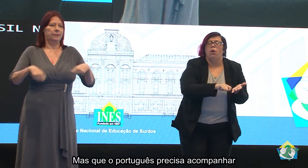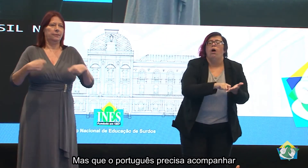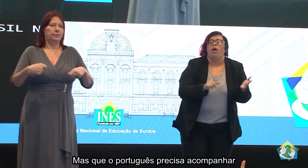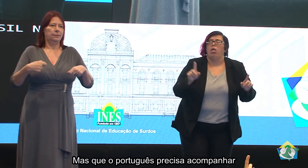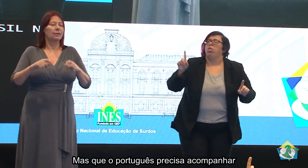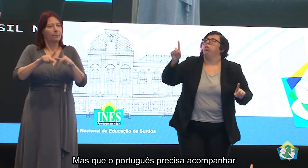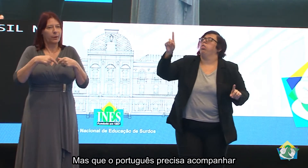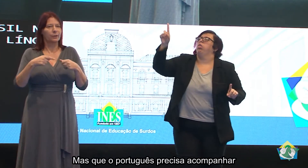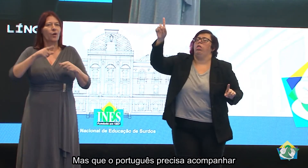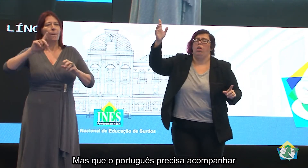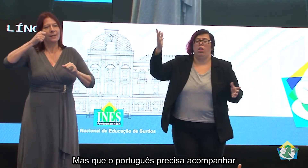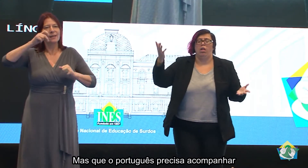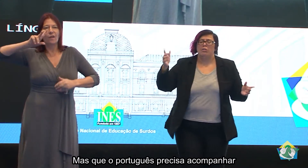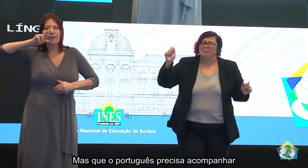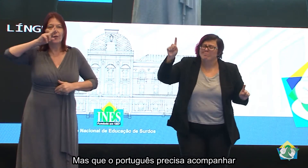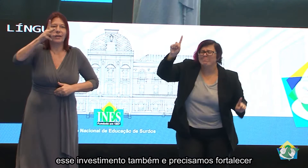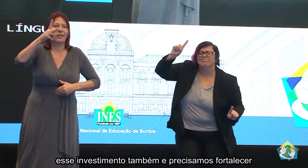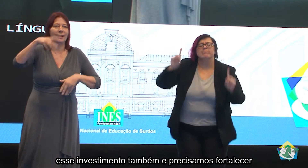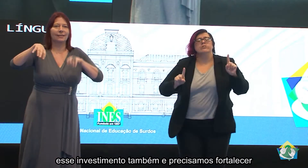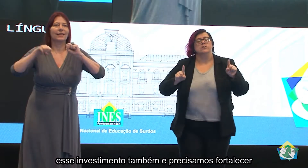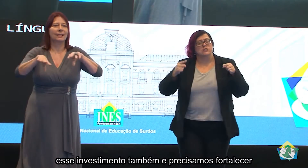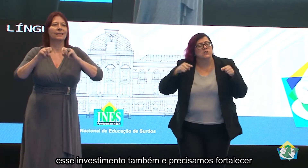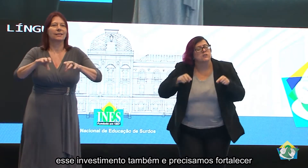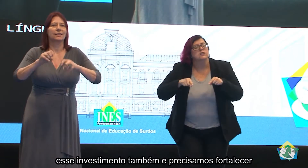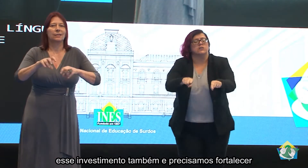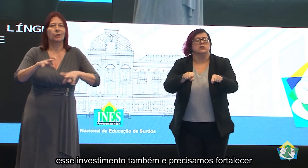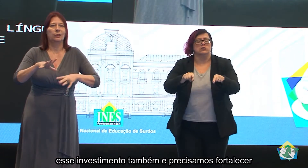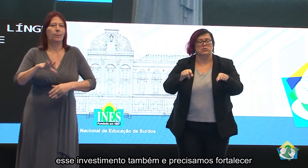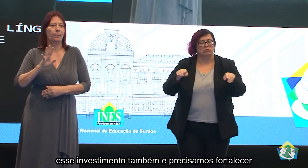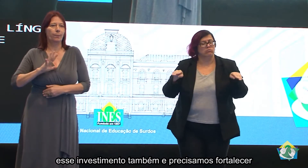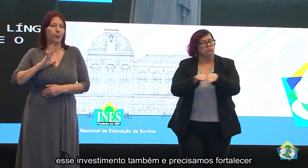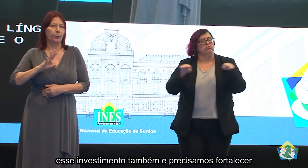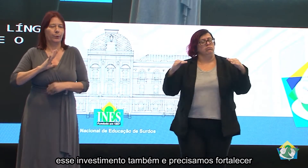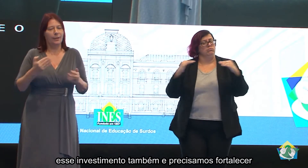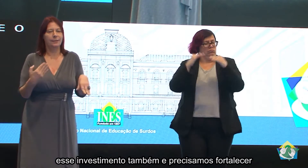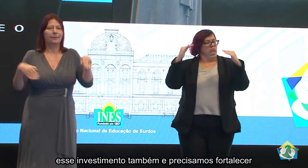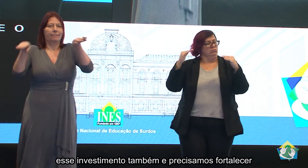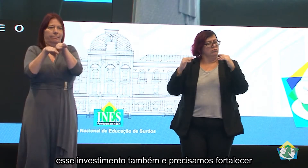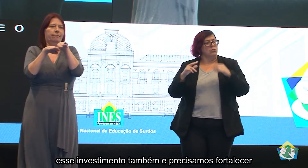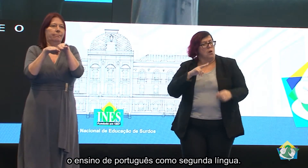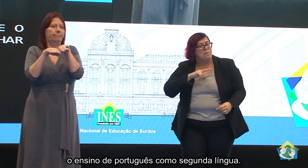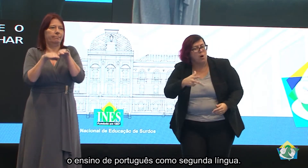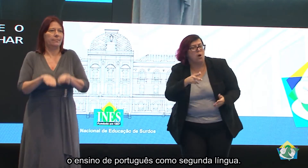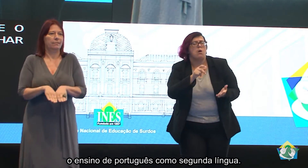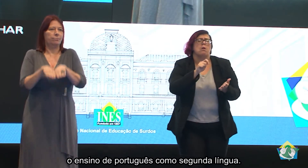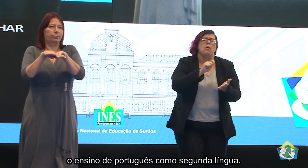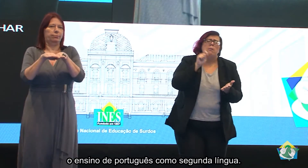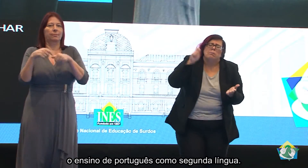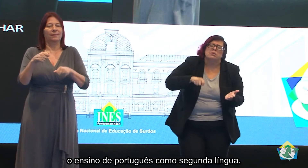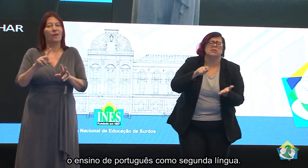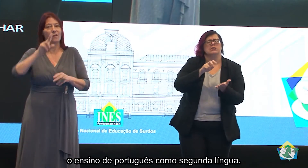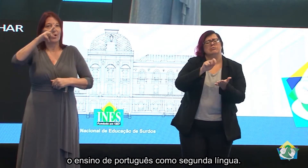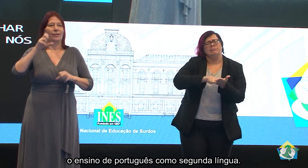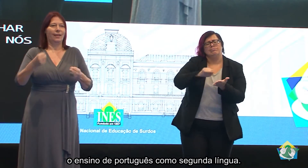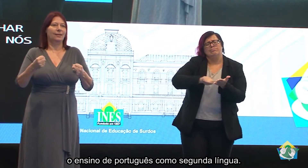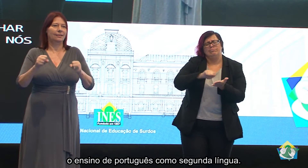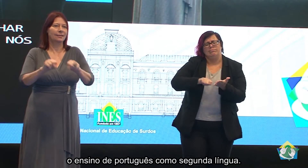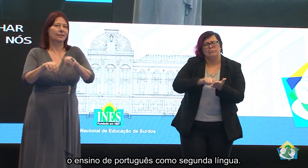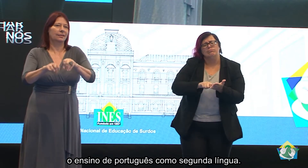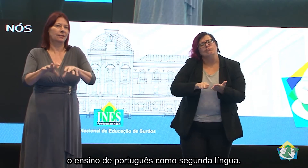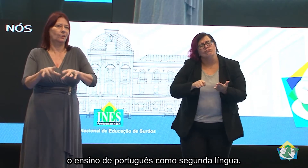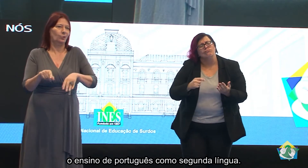que o português precisa acompanhar esse investimento também. Nós precisamos fortalecer o ensino de português